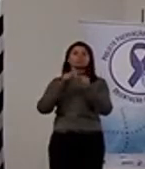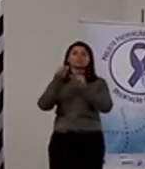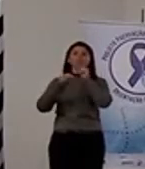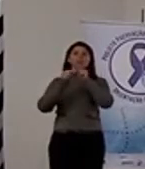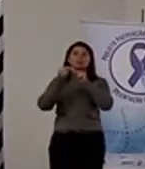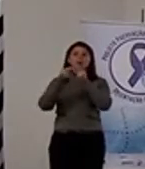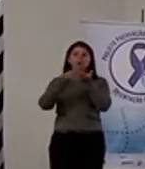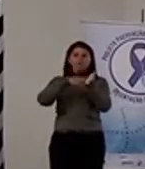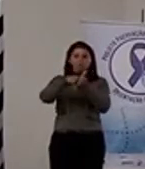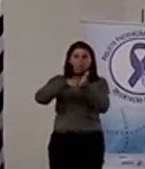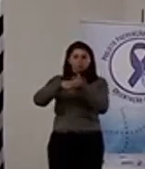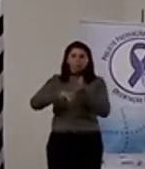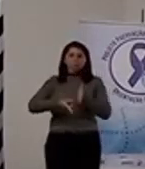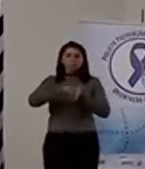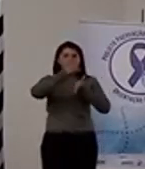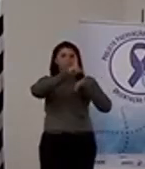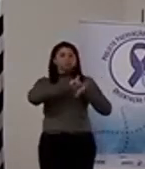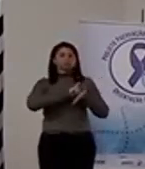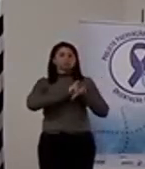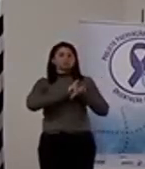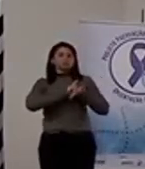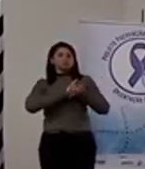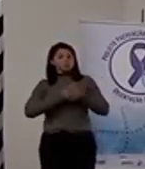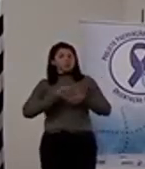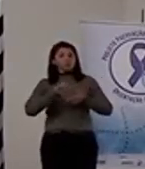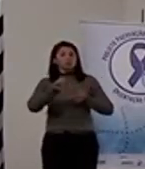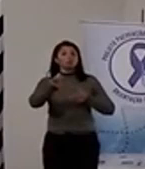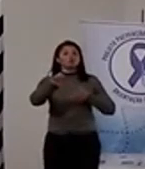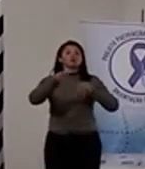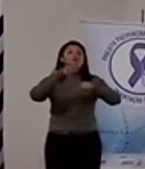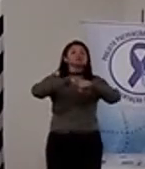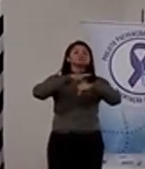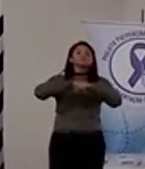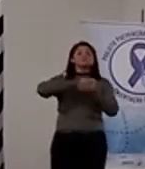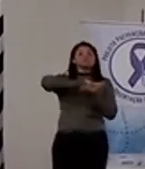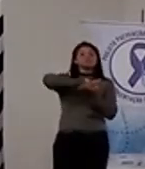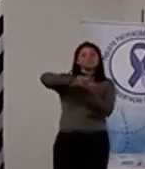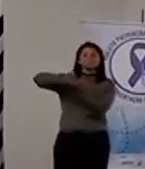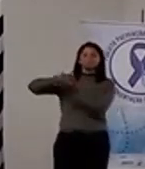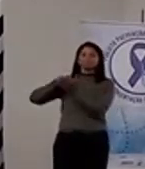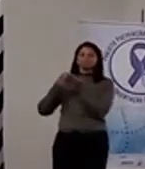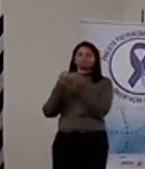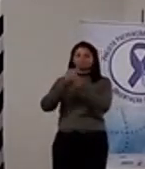tempo. Você tem que fazer uma série de exames para poder chegar a um diagnóstico.